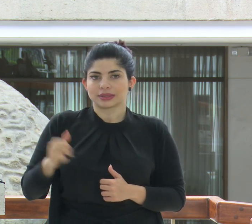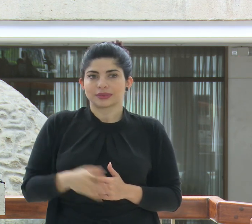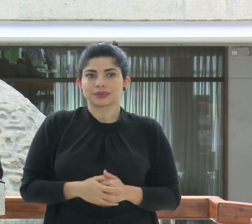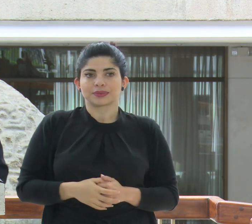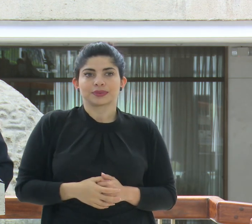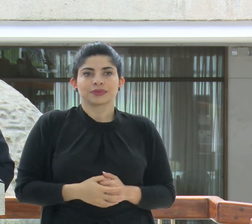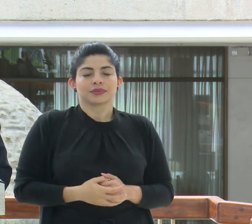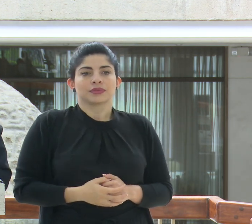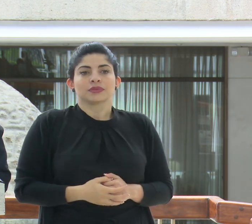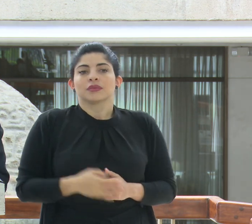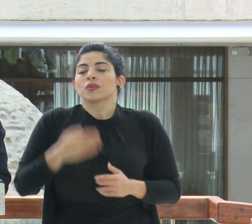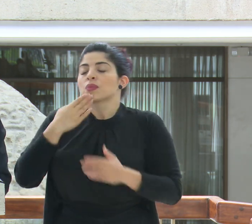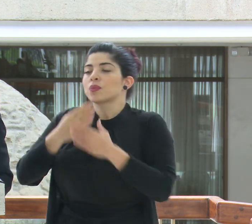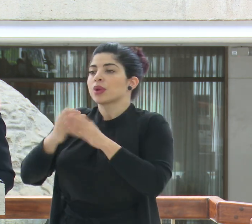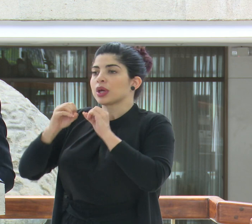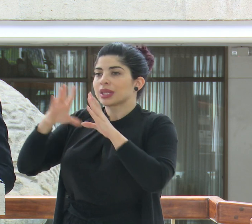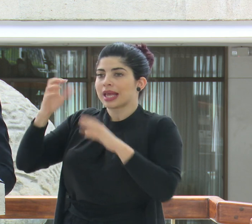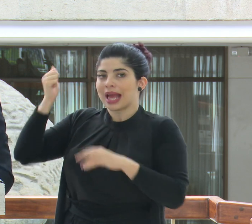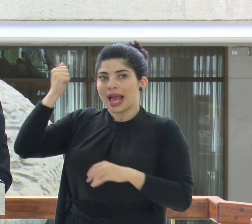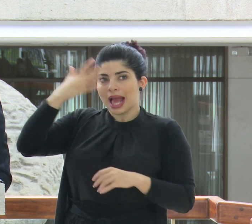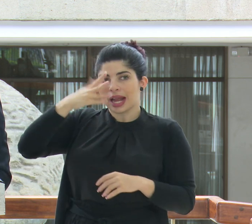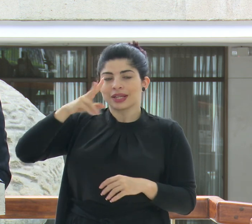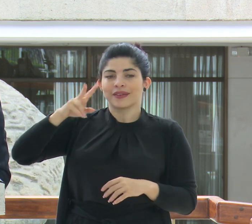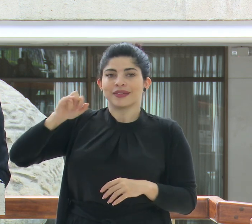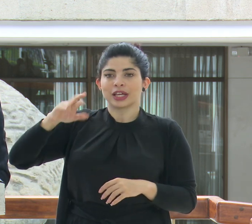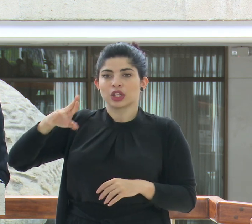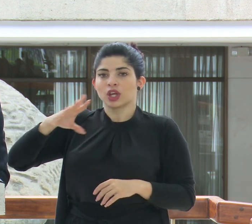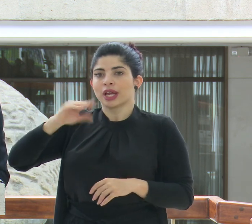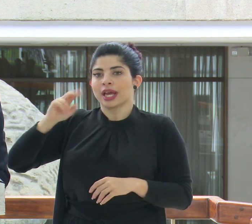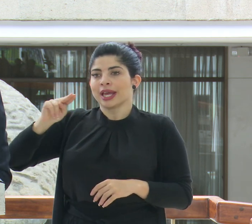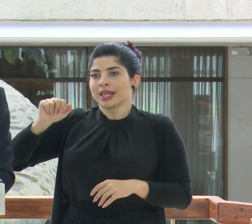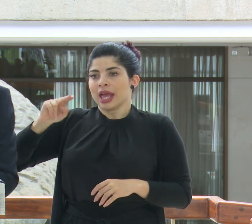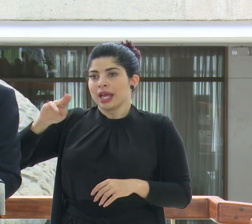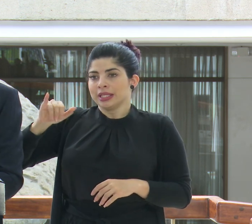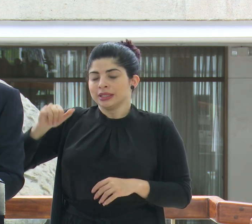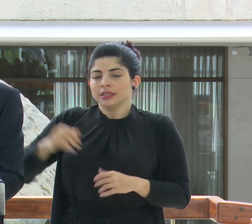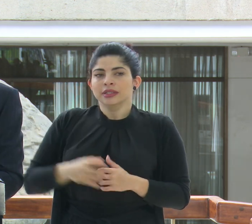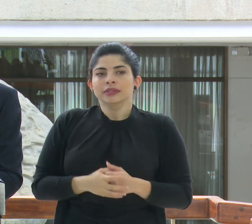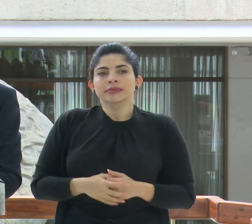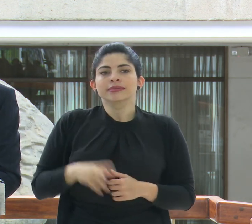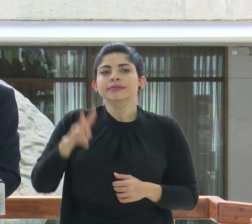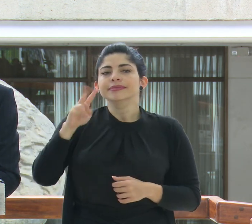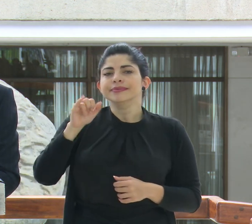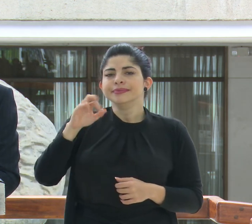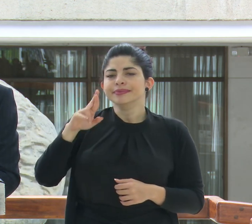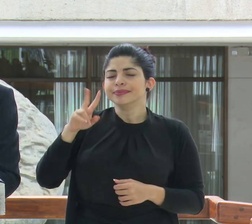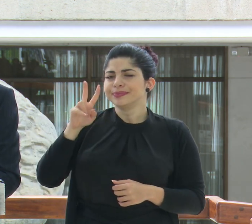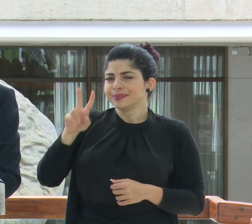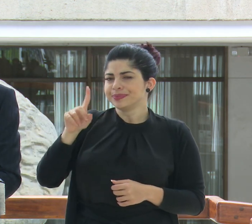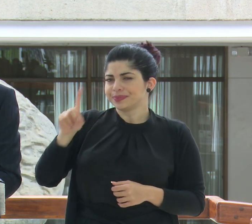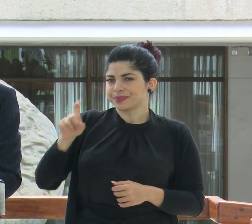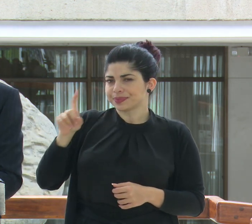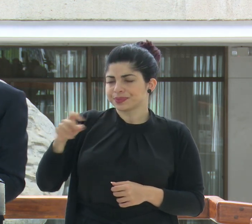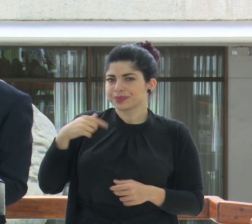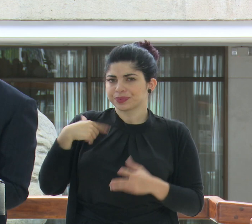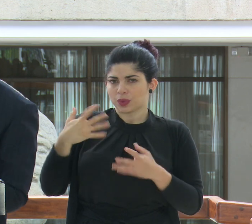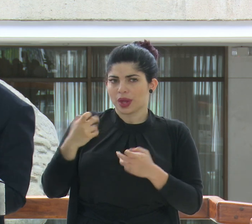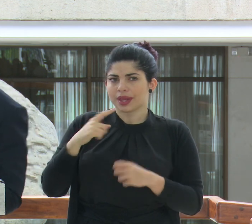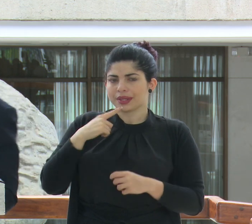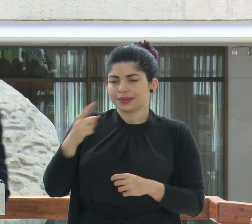Gracias. Buenos días, don Carlos, don Víctor y doña Nancy. Don Víctor, dos consultas que le quería